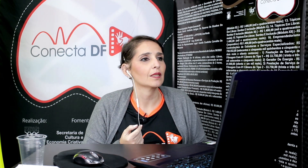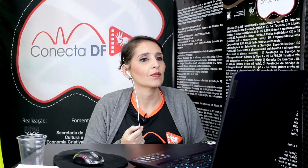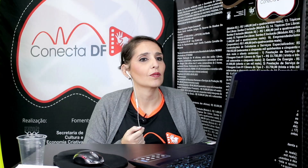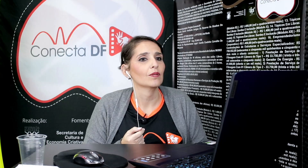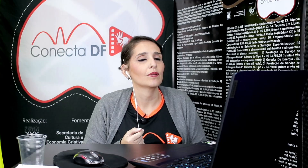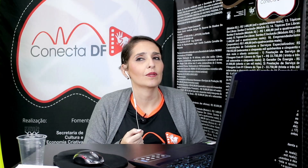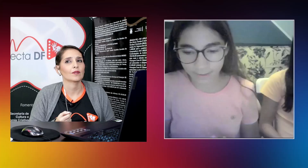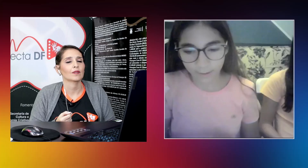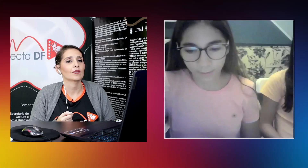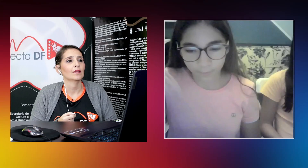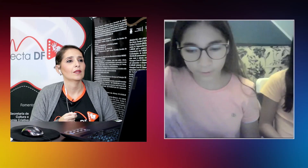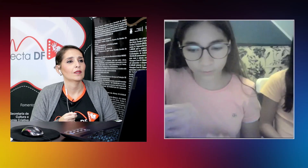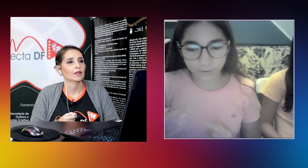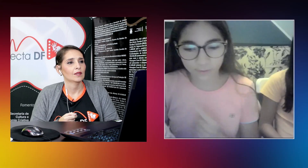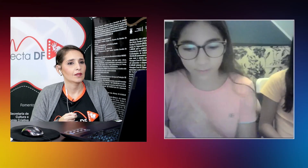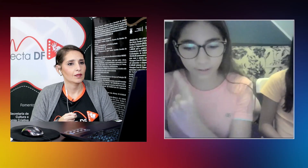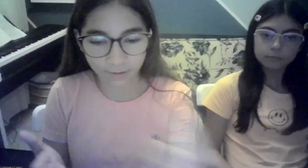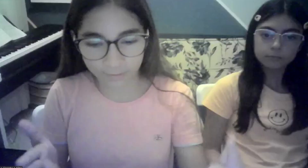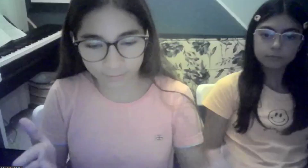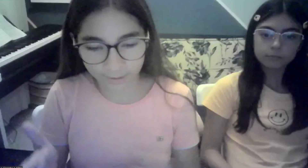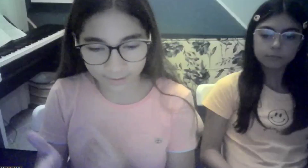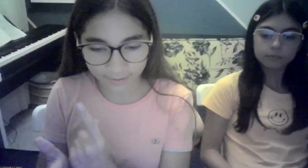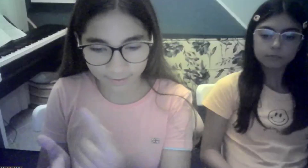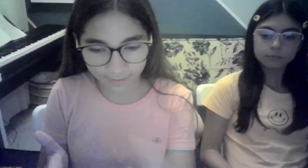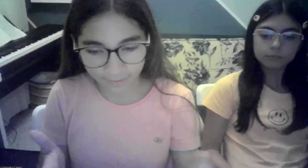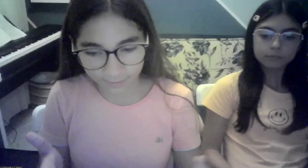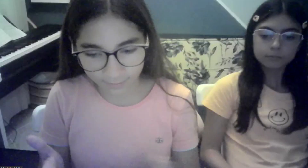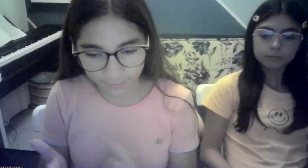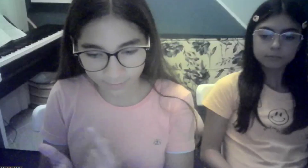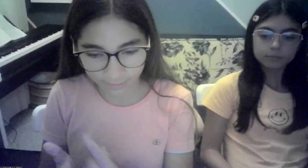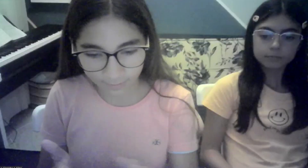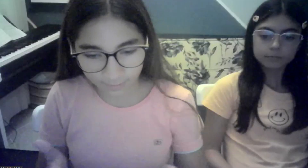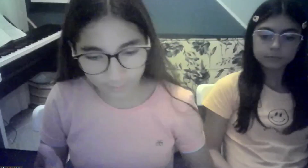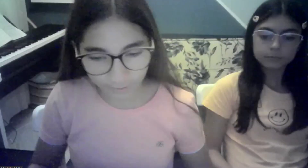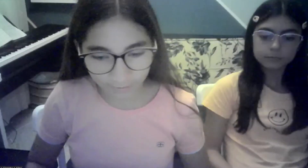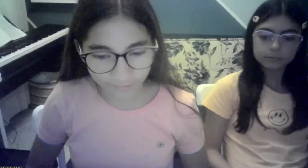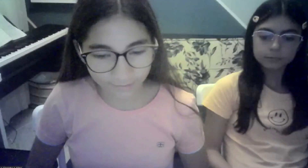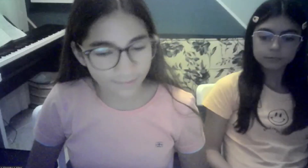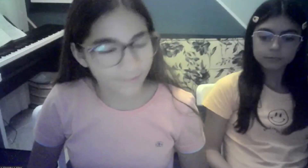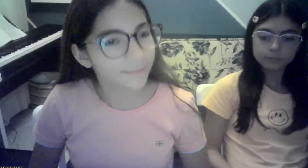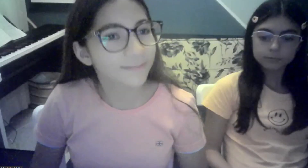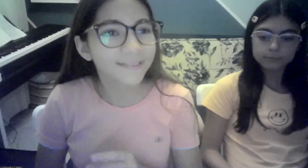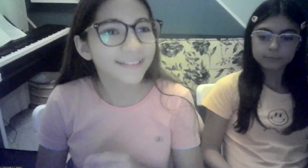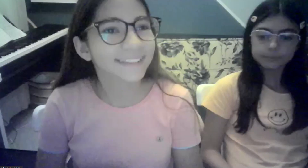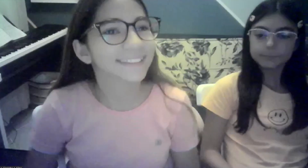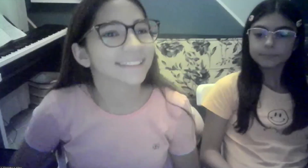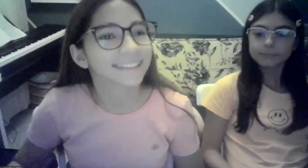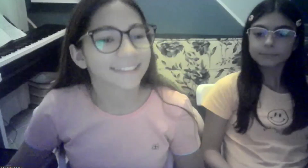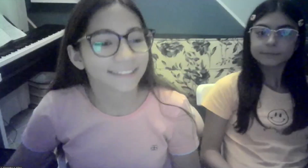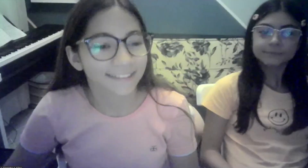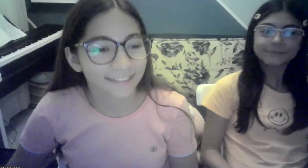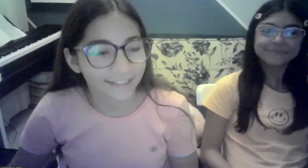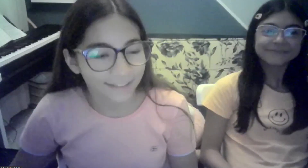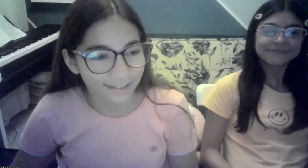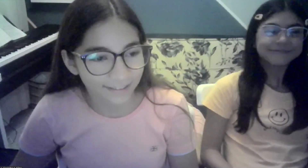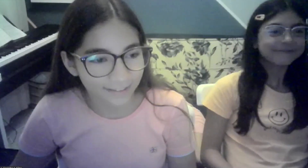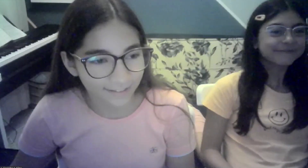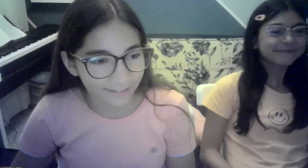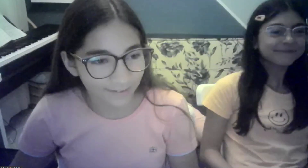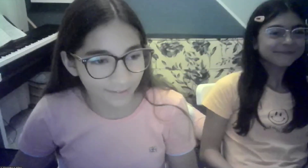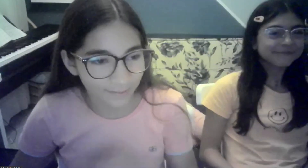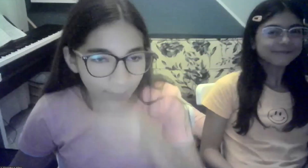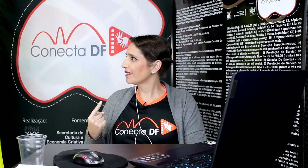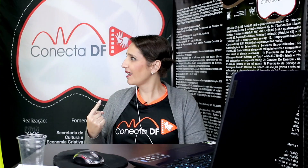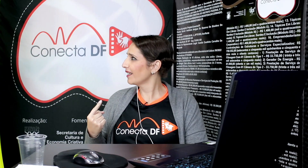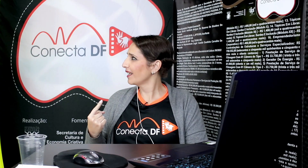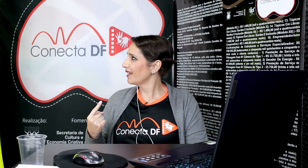Isso. 3 minutos no micro-ondas. E pronto. Muito bom, bolo de